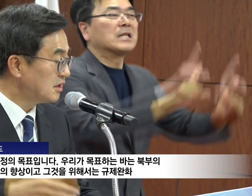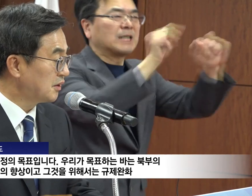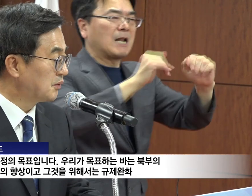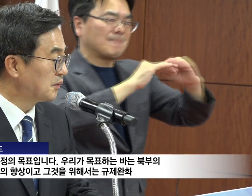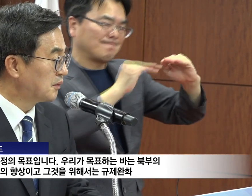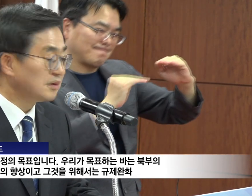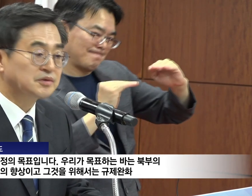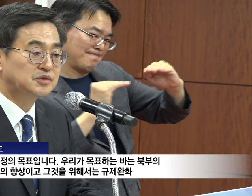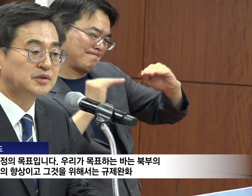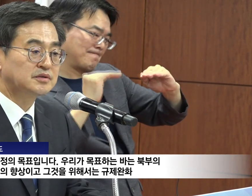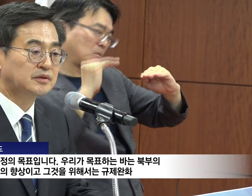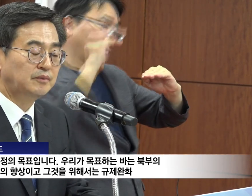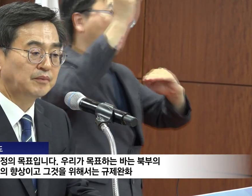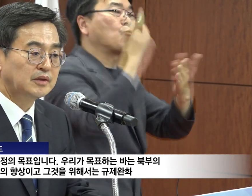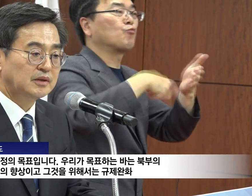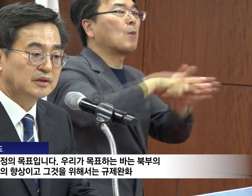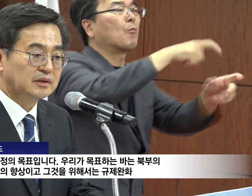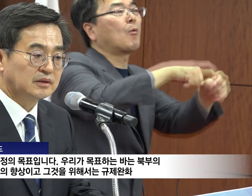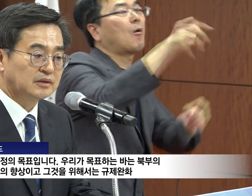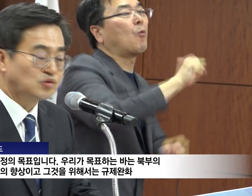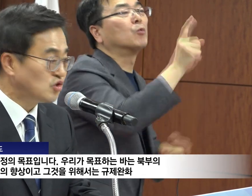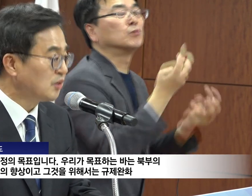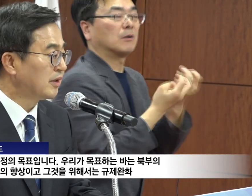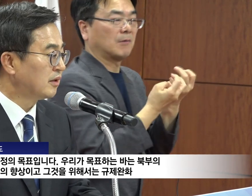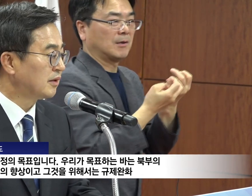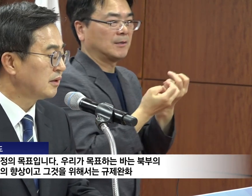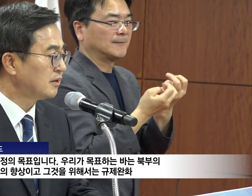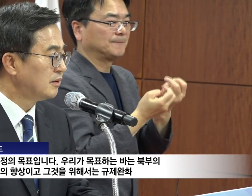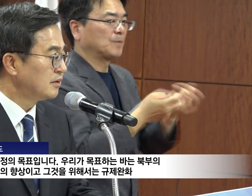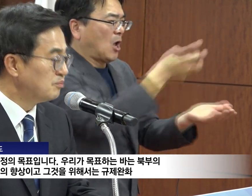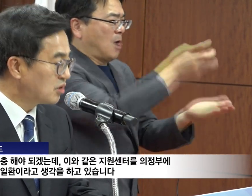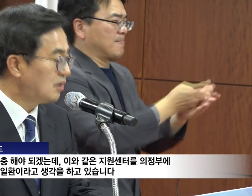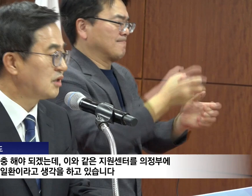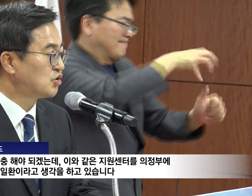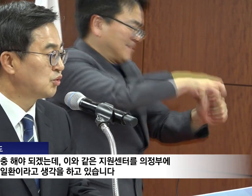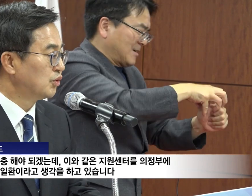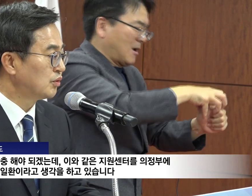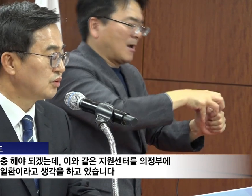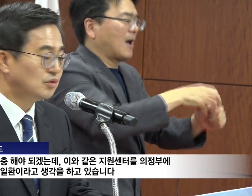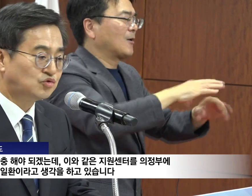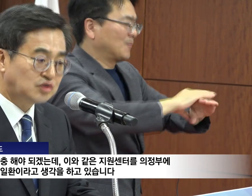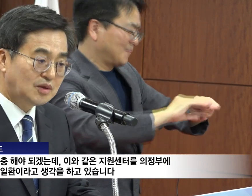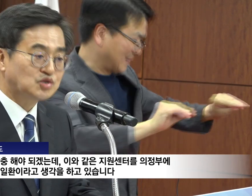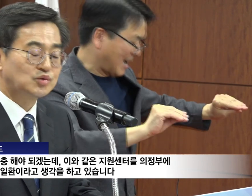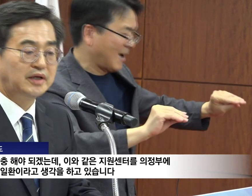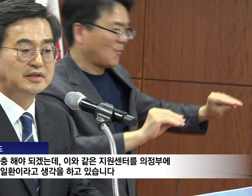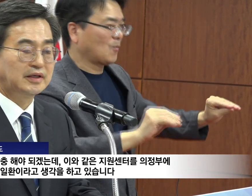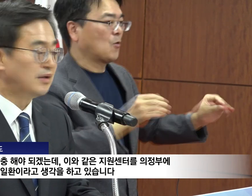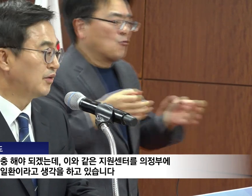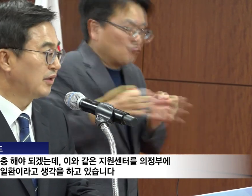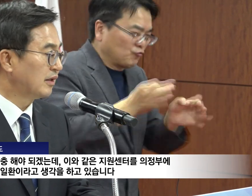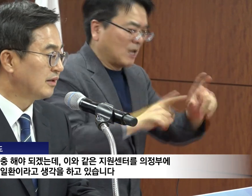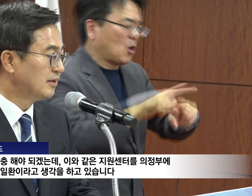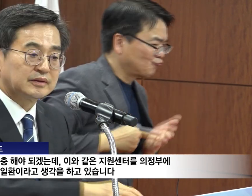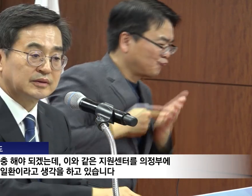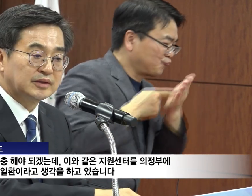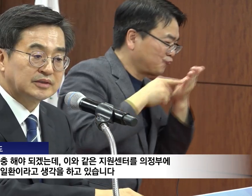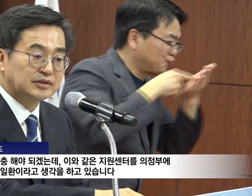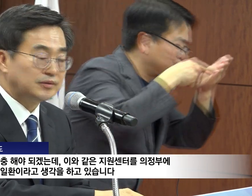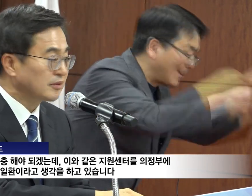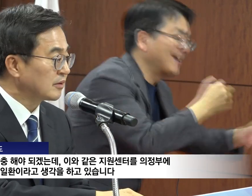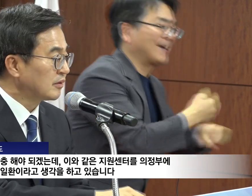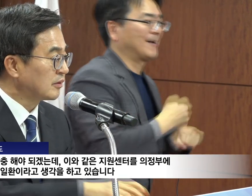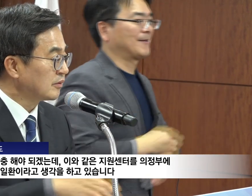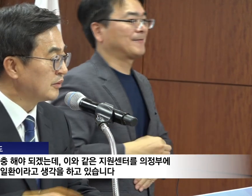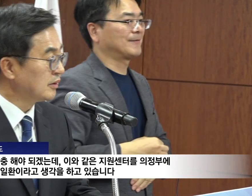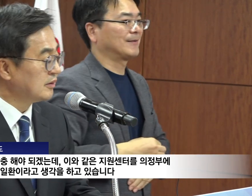질 향상이고 이것을 위해서는 규제 완화, 인프라 확충, 투자 확충해야 되겠는데 이와